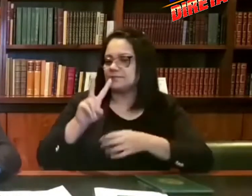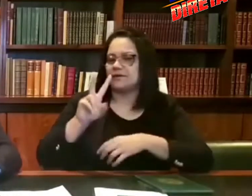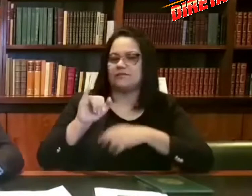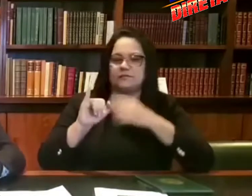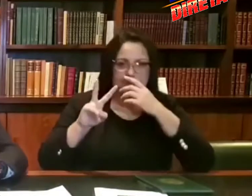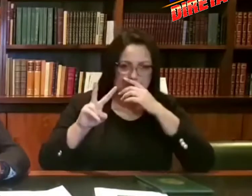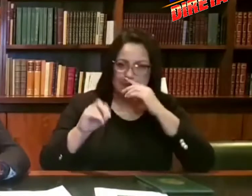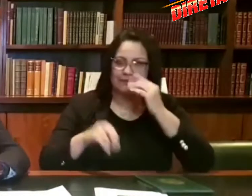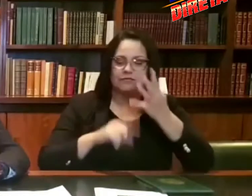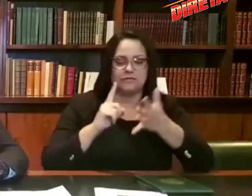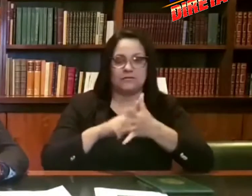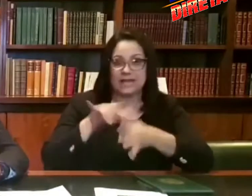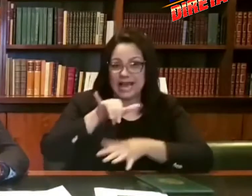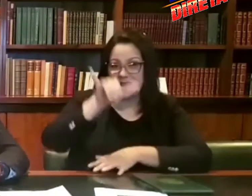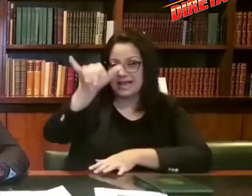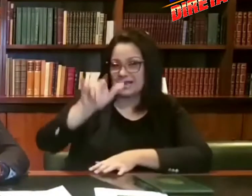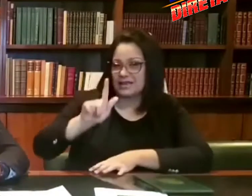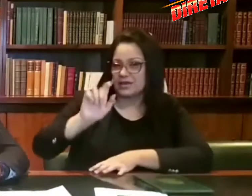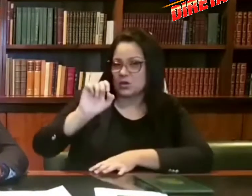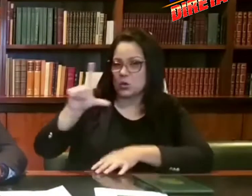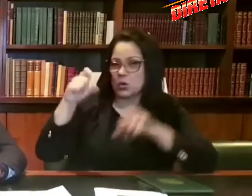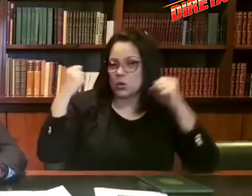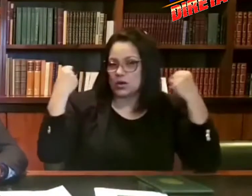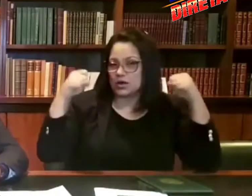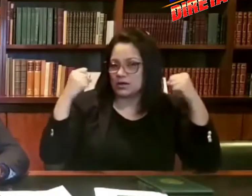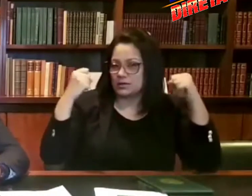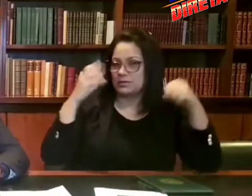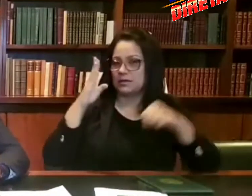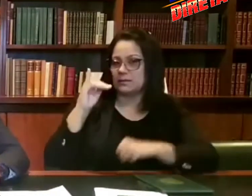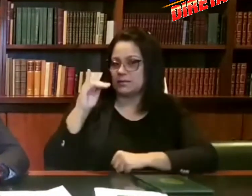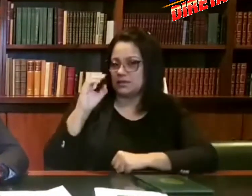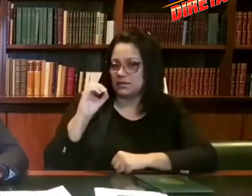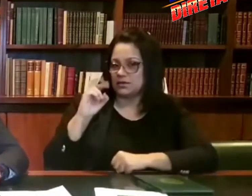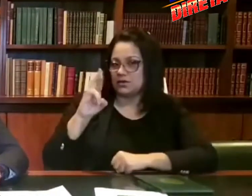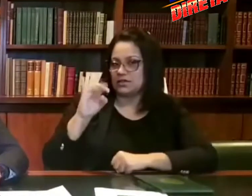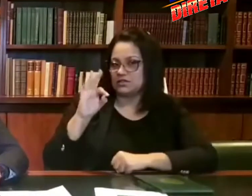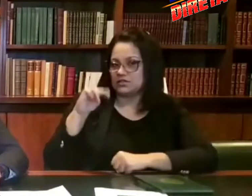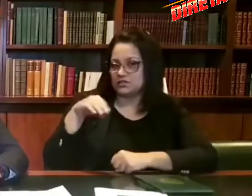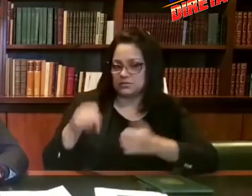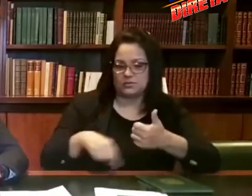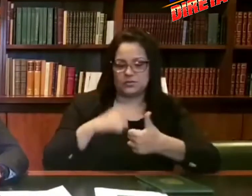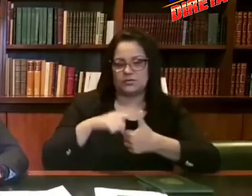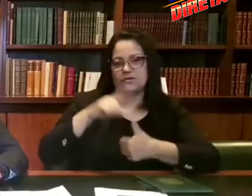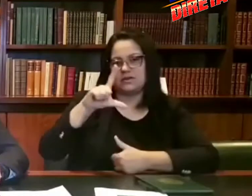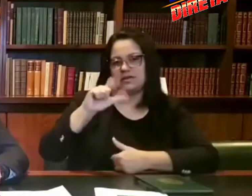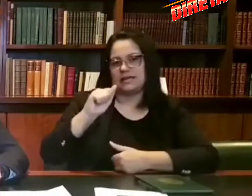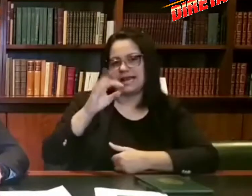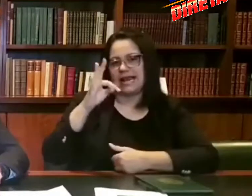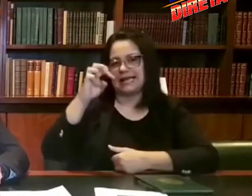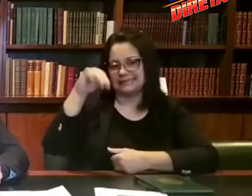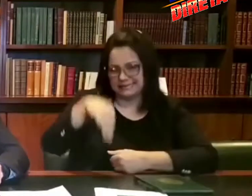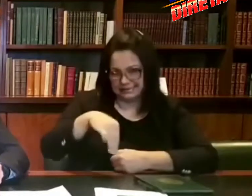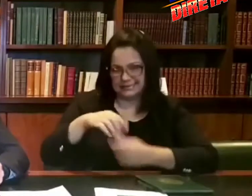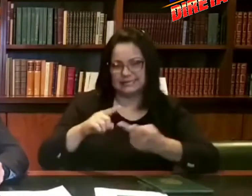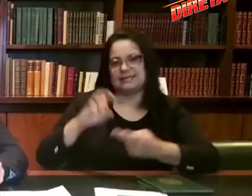Vivo, Gol, Linhas Aéreas, Academia Biorritmo, Latam, Embraer,